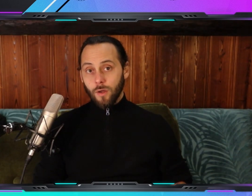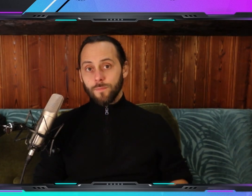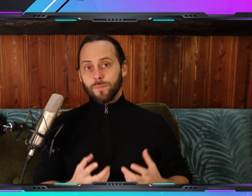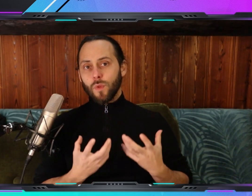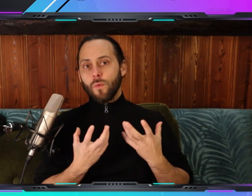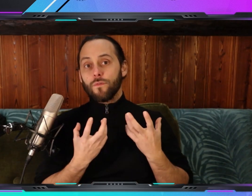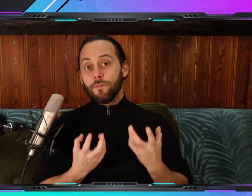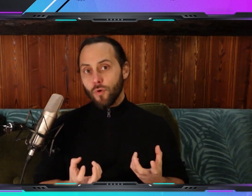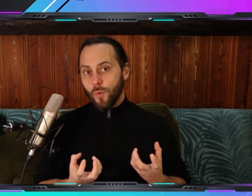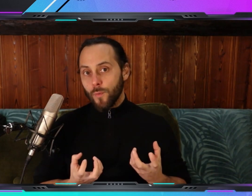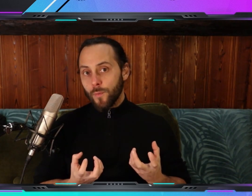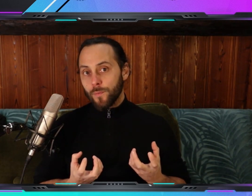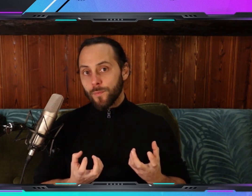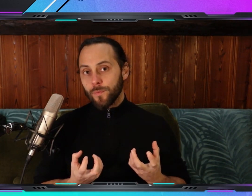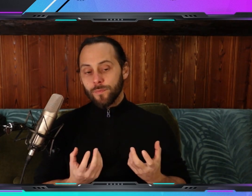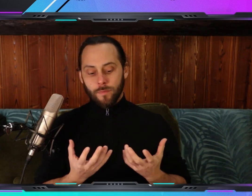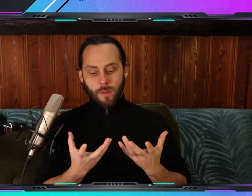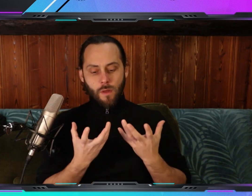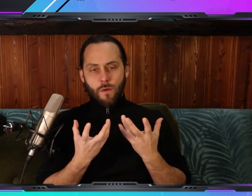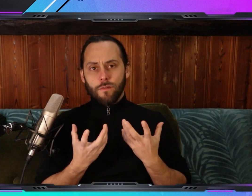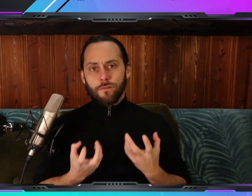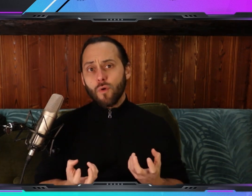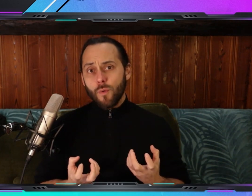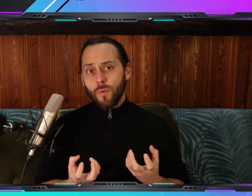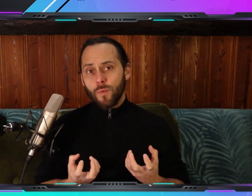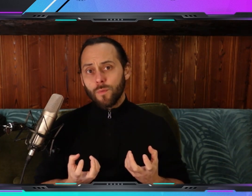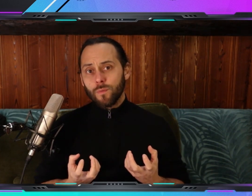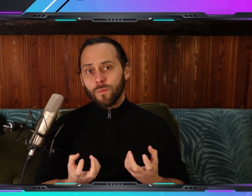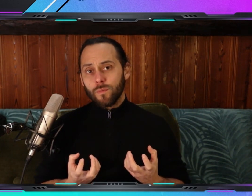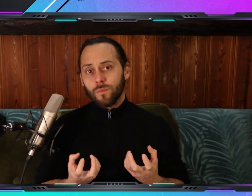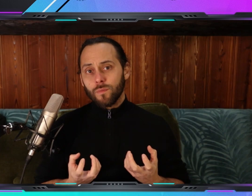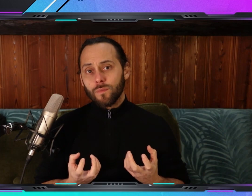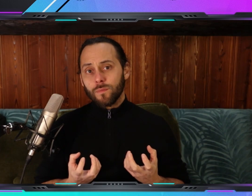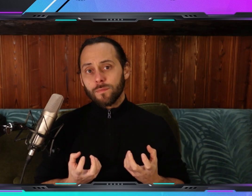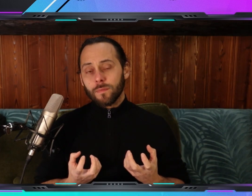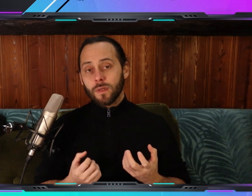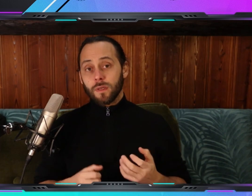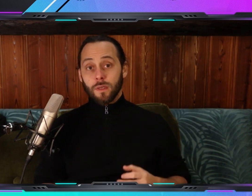Vouloir. Veut. Veut.